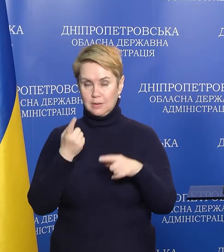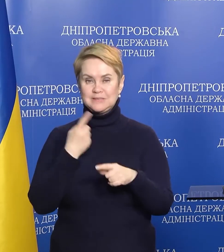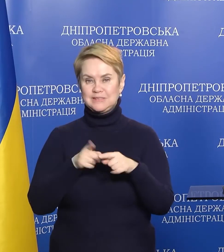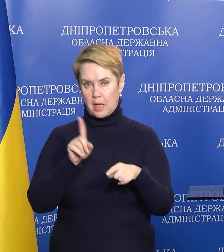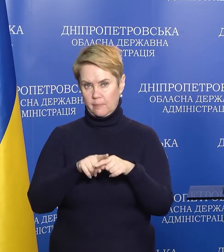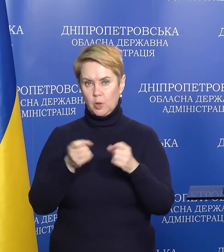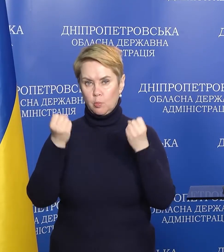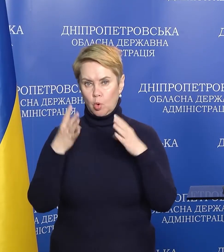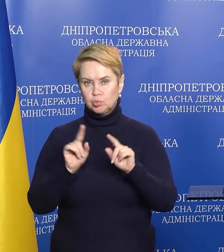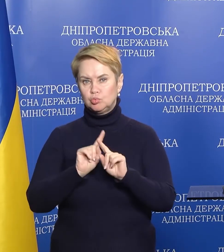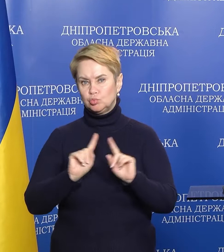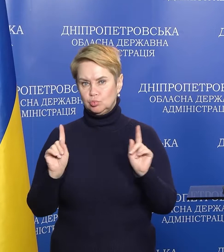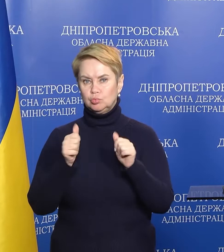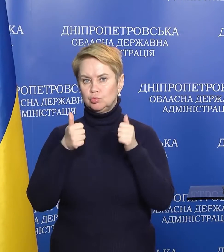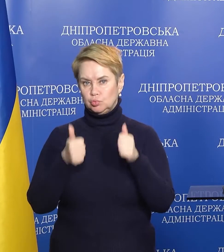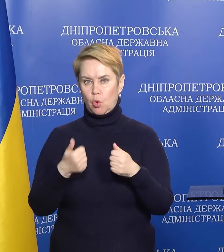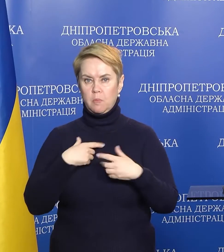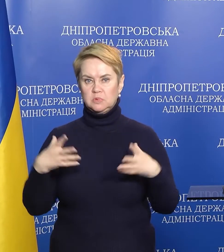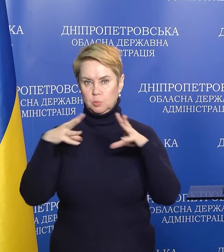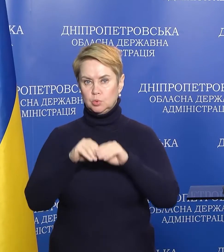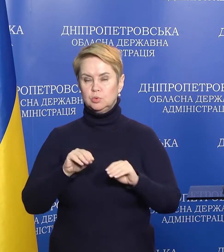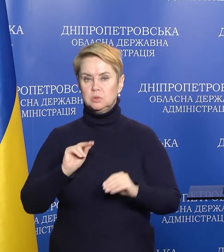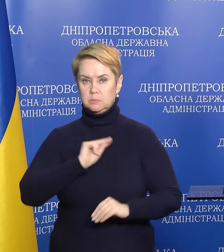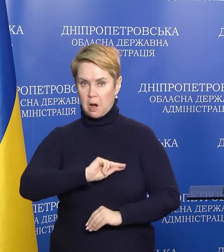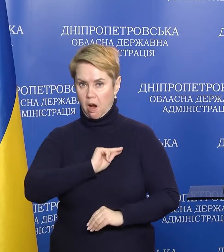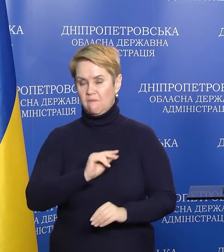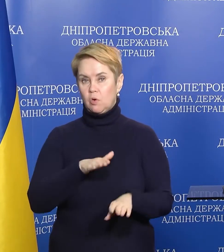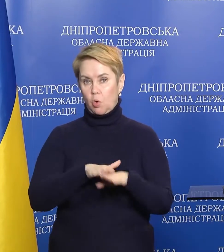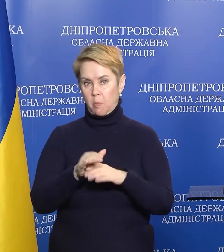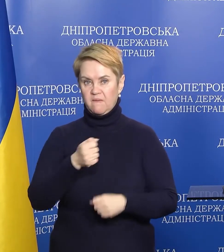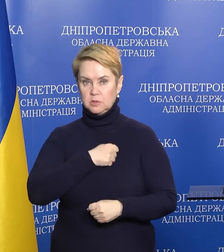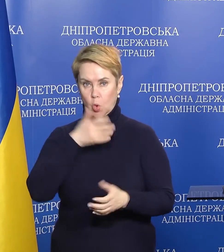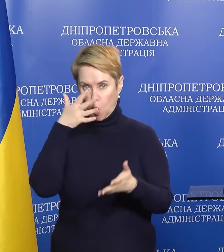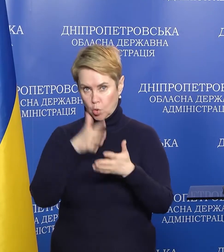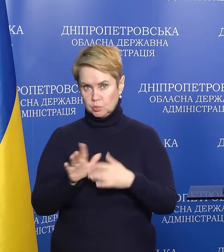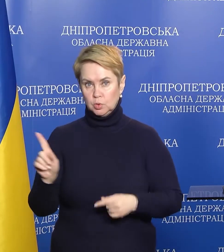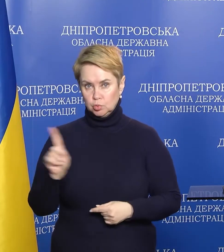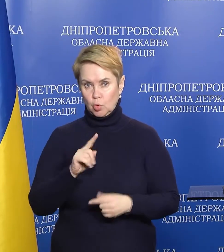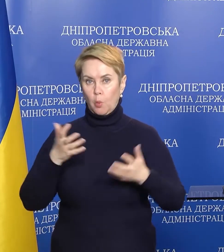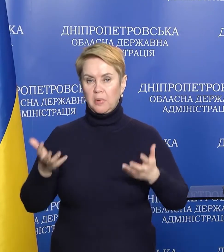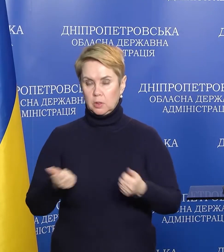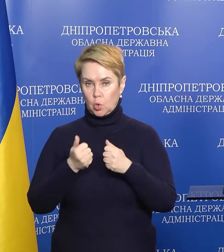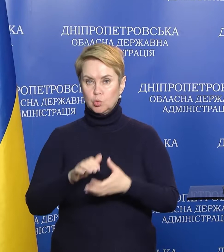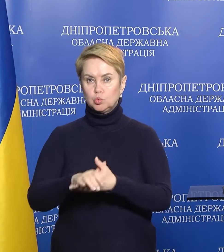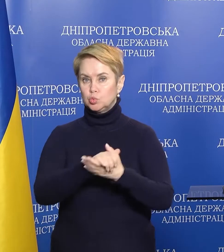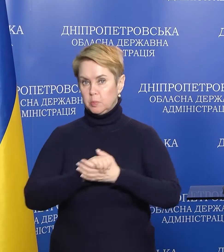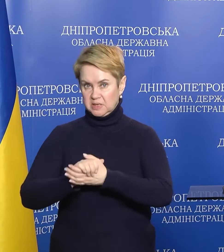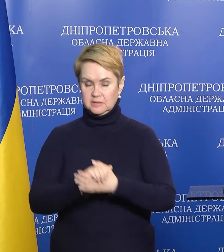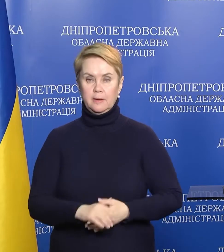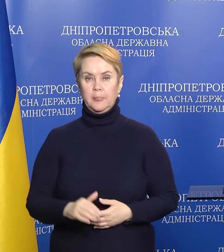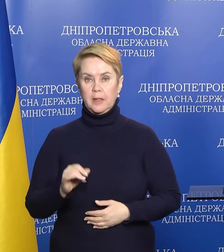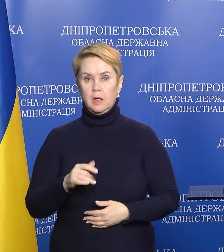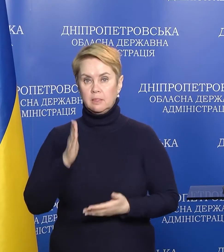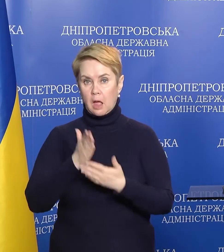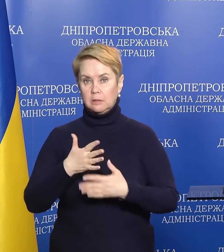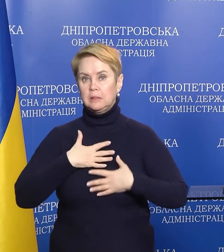Це просто чудово. Ми робимо спільну справу. І військові, розуміючи підтримку суспільства,